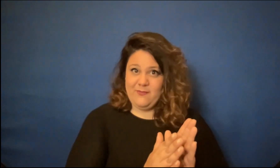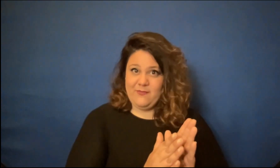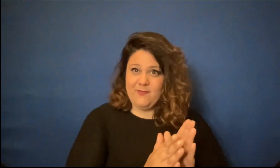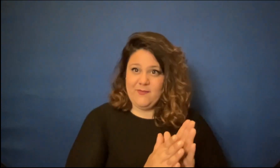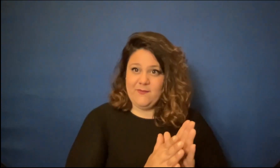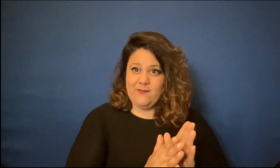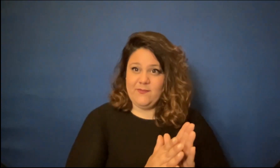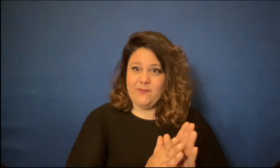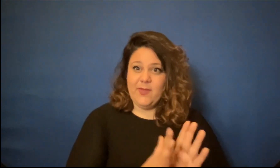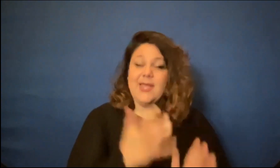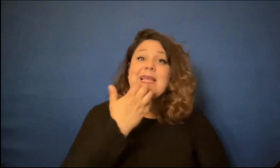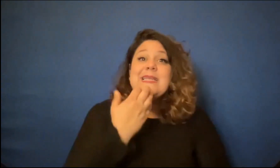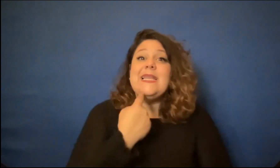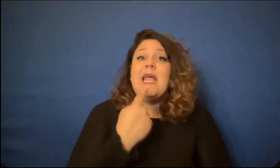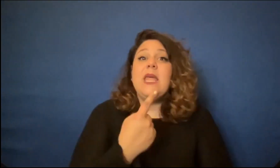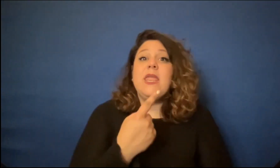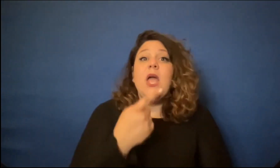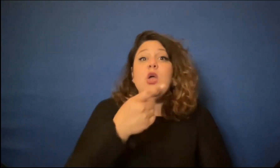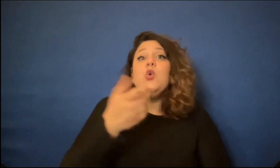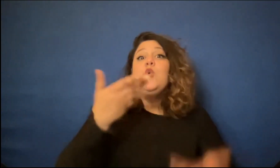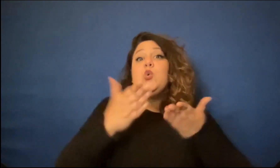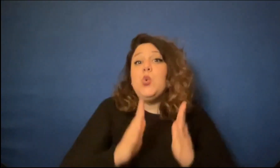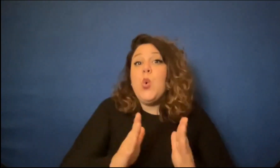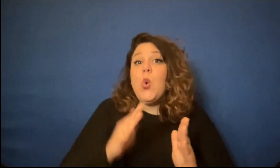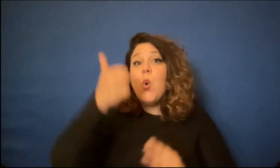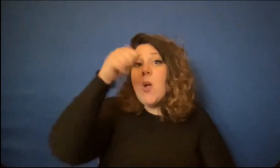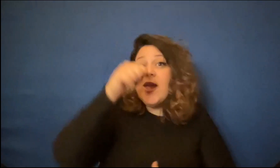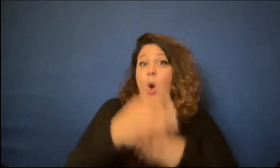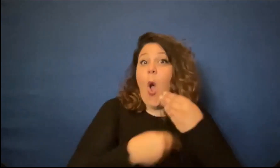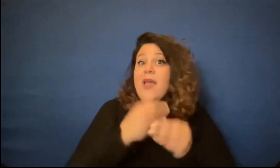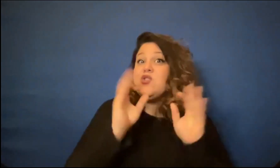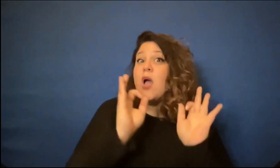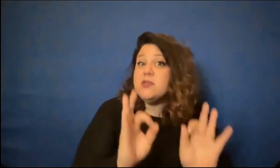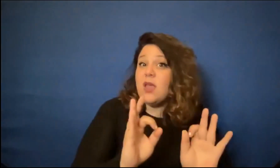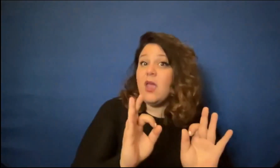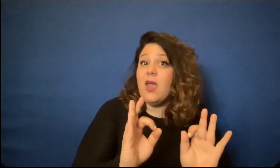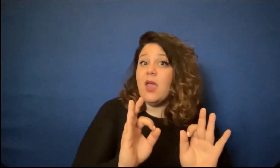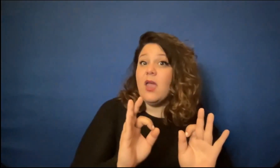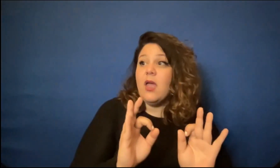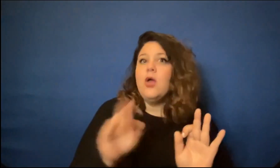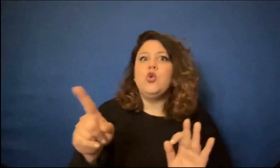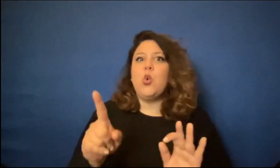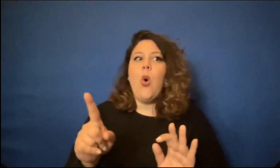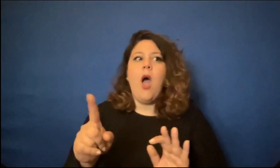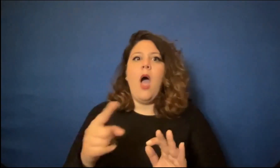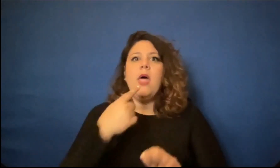Y si te dicen, oye, tu hijo ha hecho esto, oye, no lo defiendas a la primera, eso pésalo y